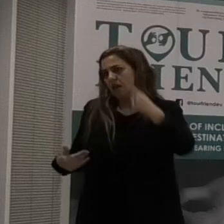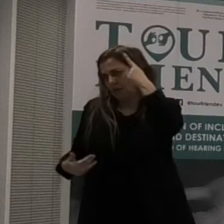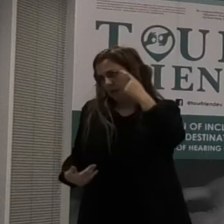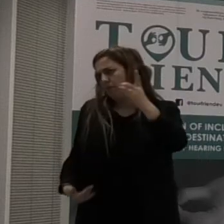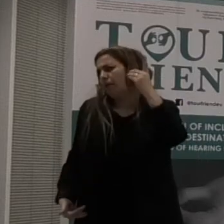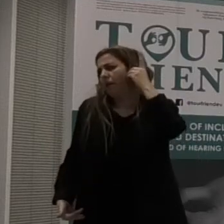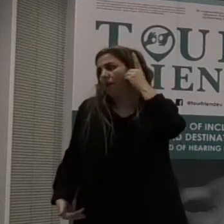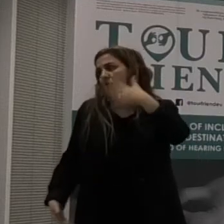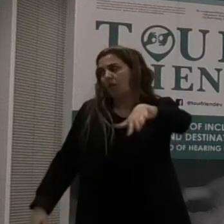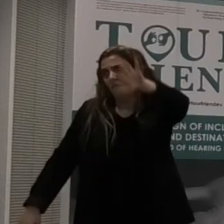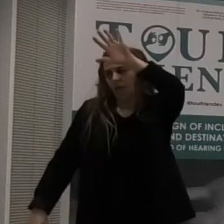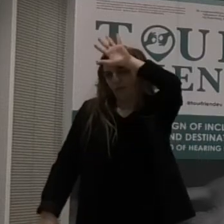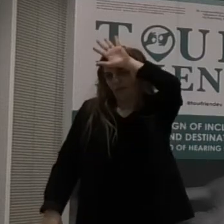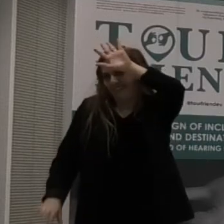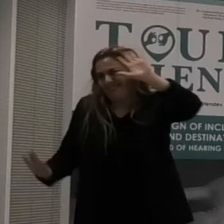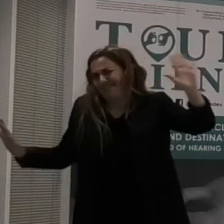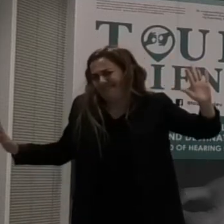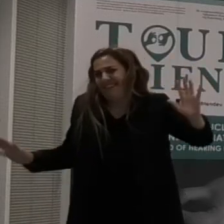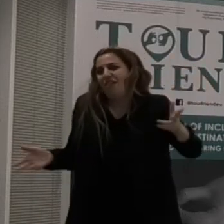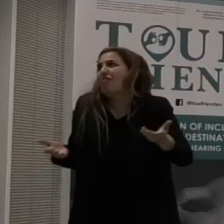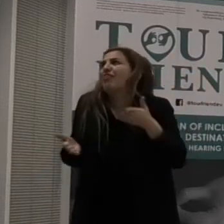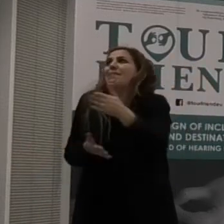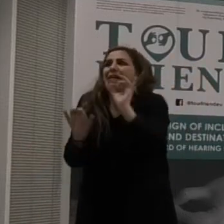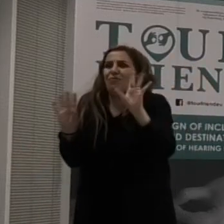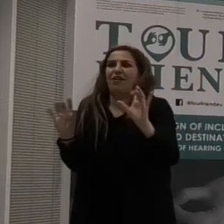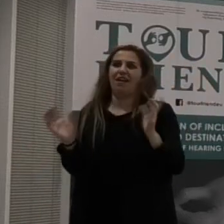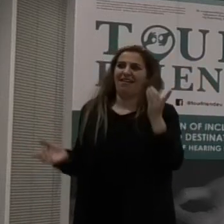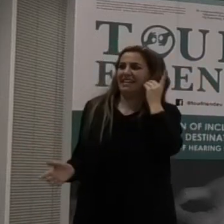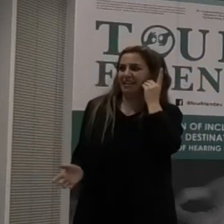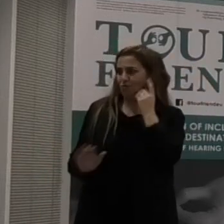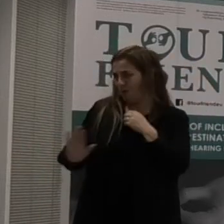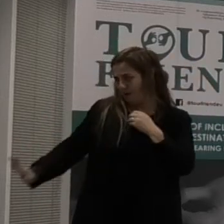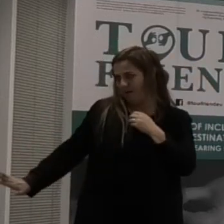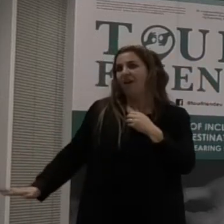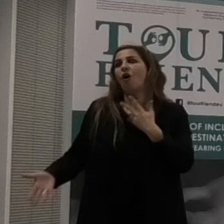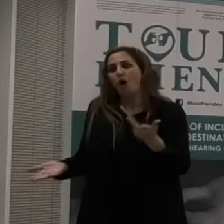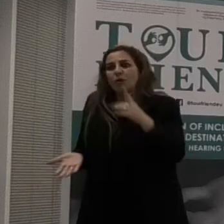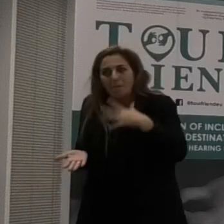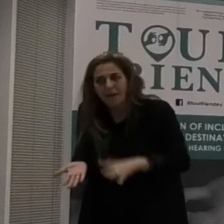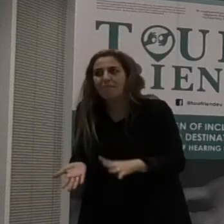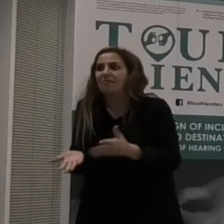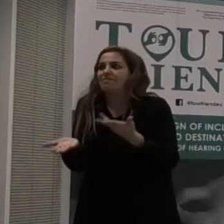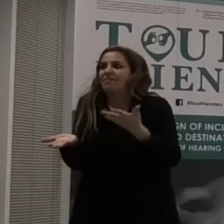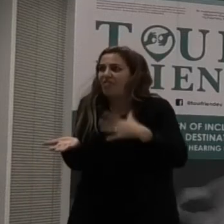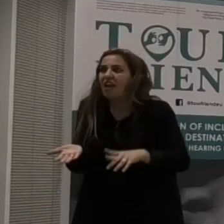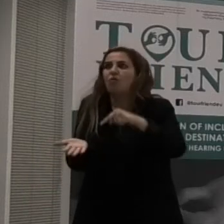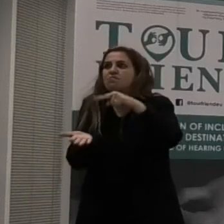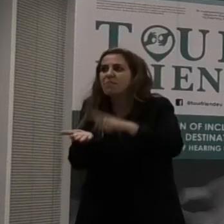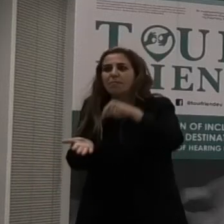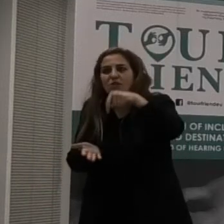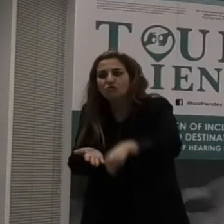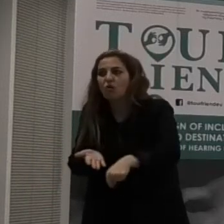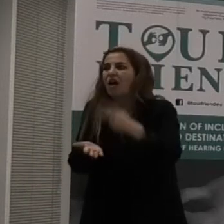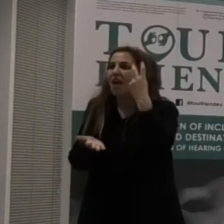κάτι δεδομένο. Δηλαδή, πρέπει πλέον να φτιάξουμε εργαλεία τα οποία απευθαίνονται στους ταξιδιώτες του αύριο και